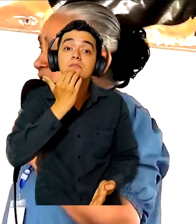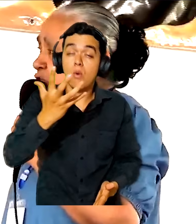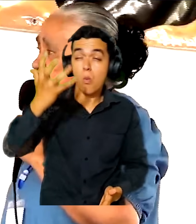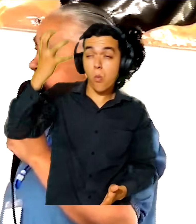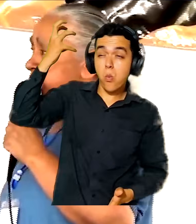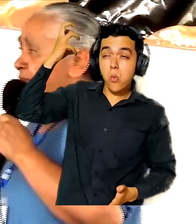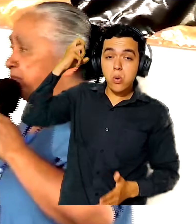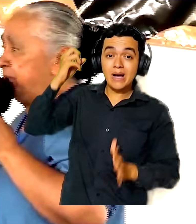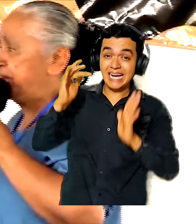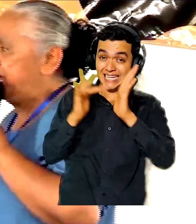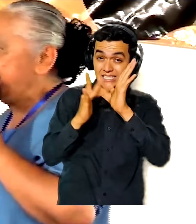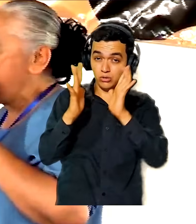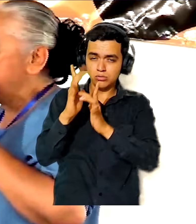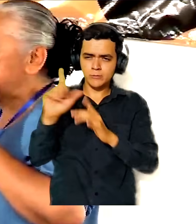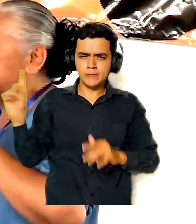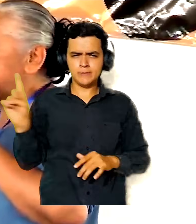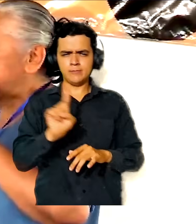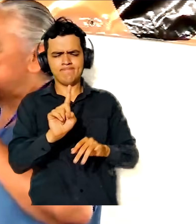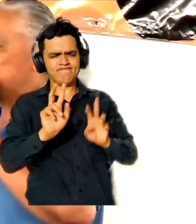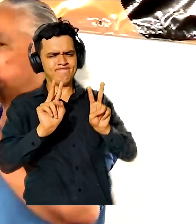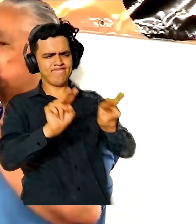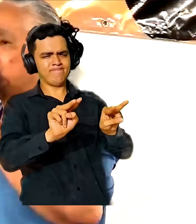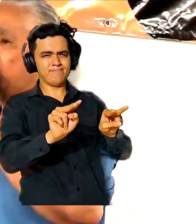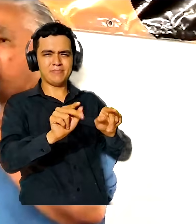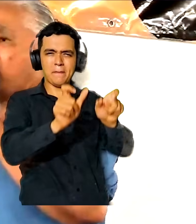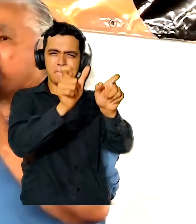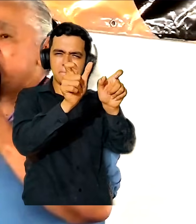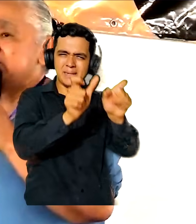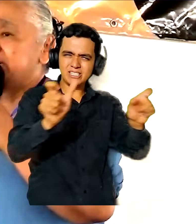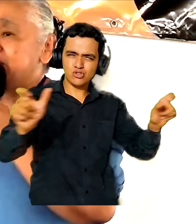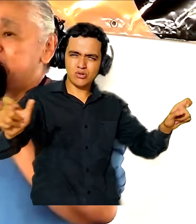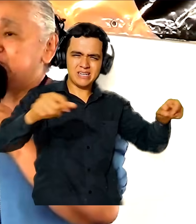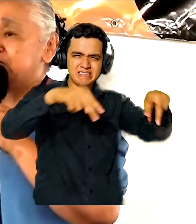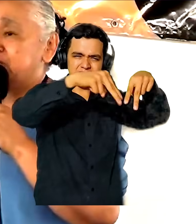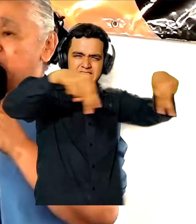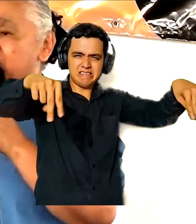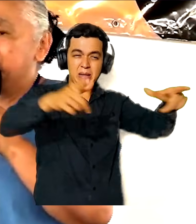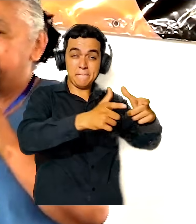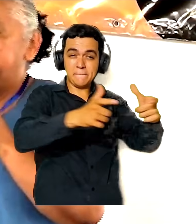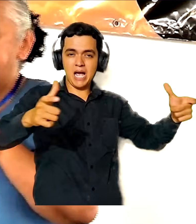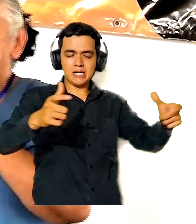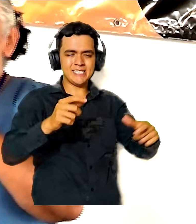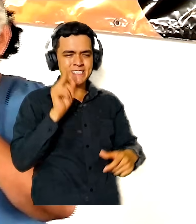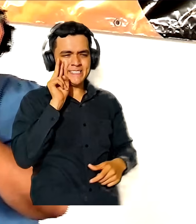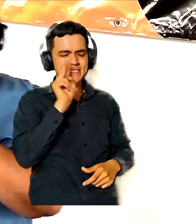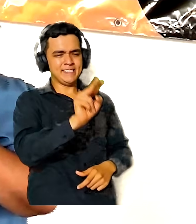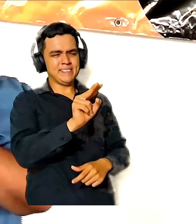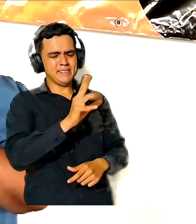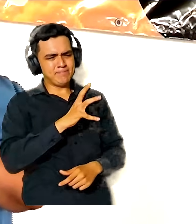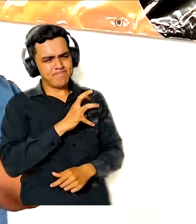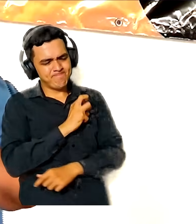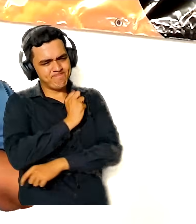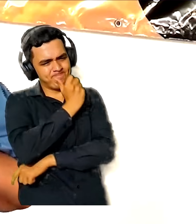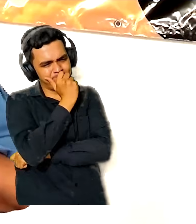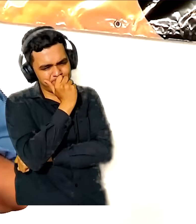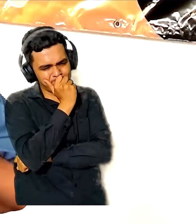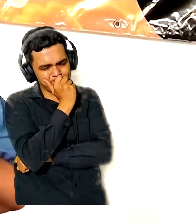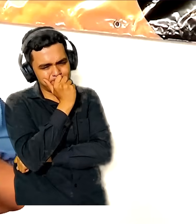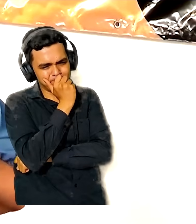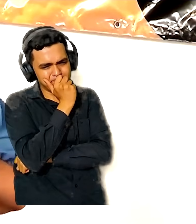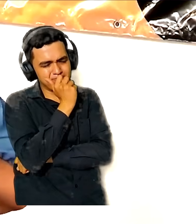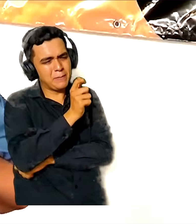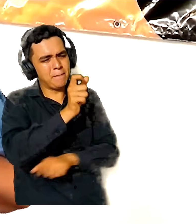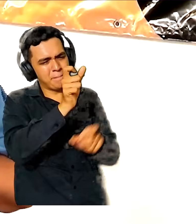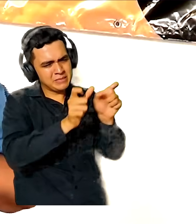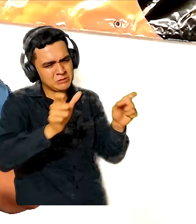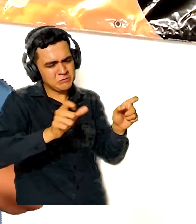que no podemos descuidarnos en la búsqueda del Señor. A veces el enemigo quiere que nos descuidemos, a veces el enemigo quiere que volvamos atrás, pero yo